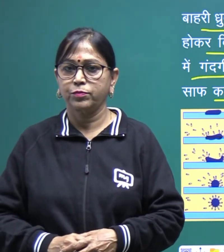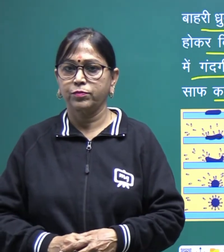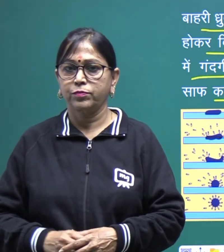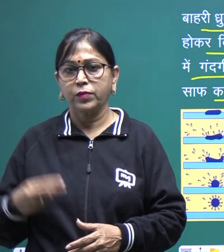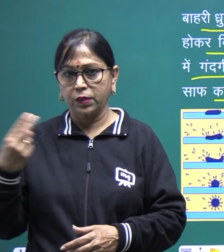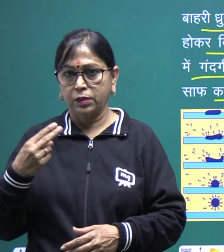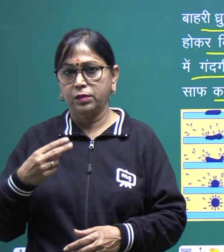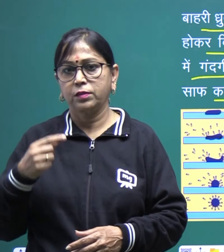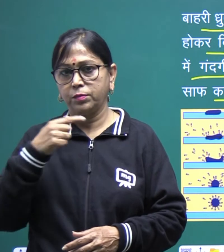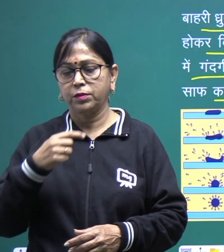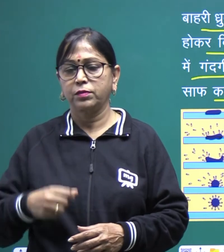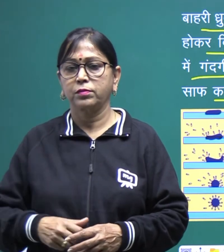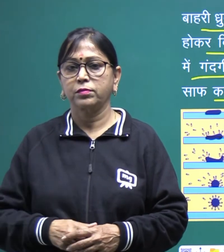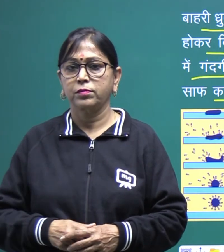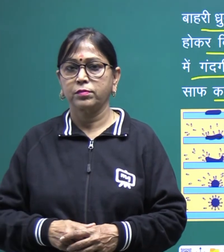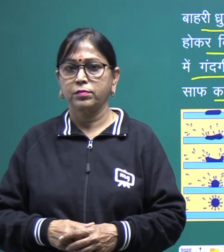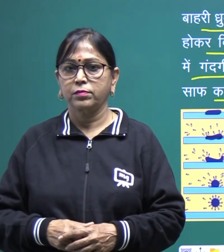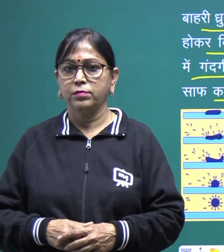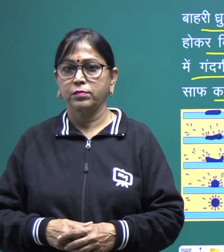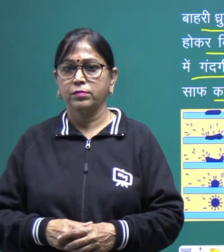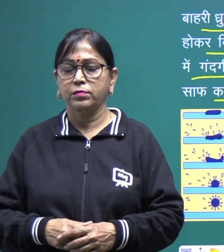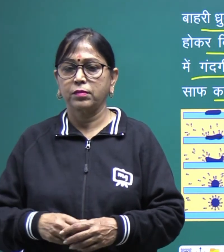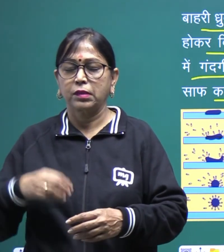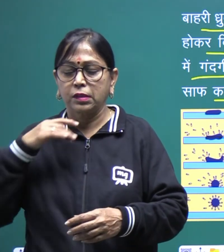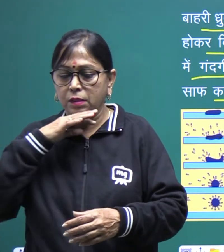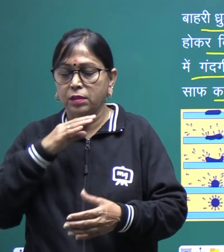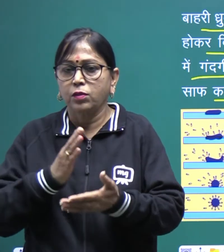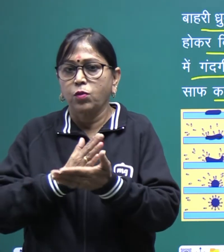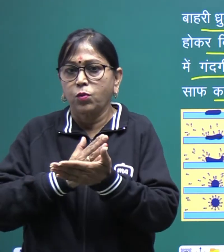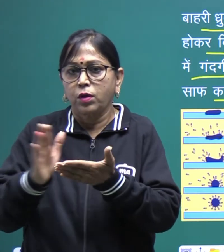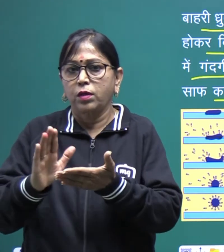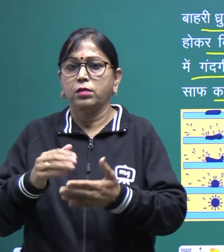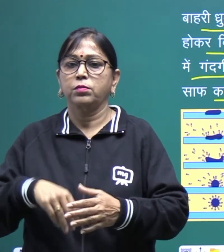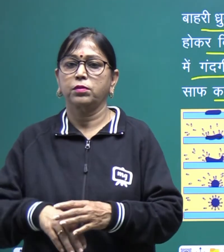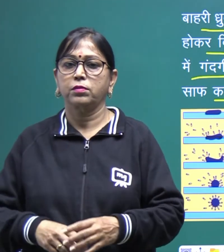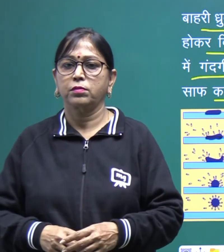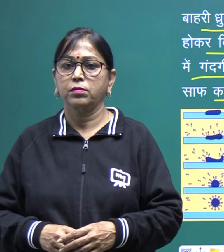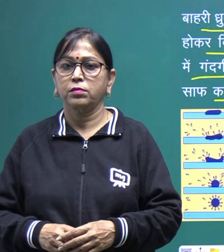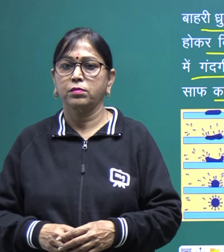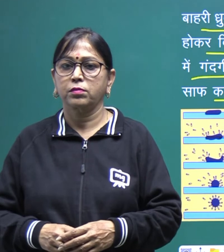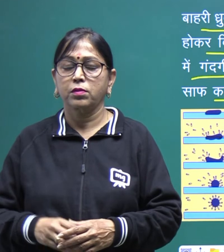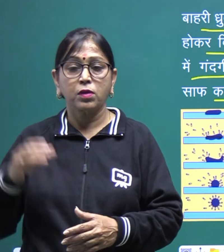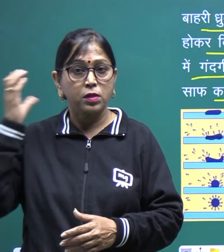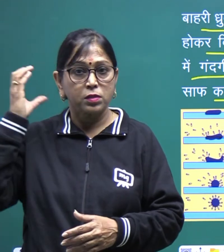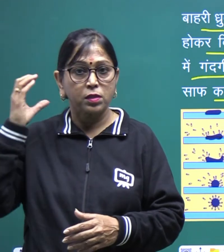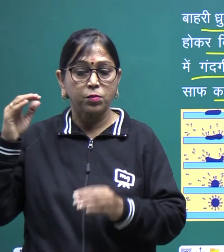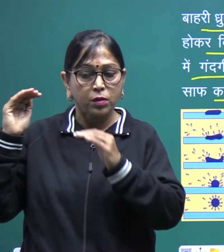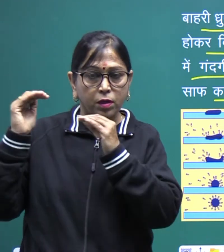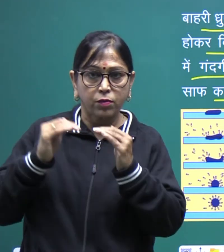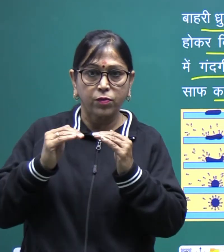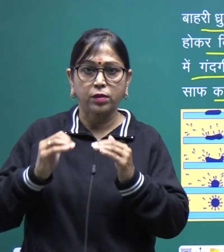चित्र में मैल हटाने में साबुन का प्रभाव